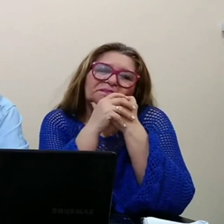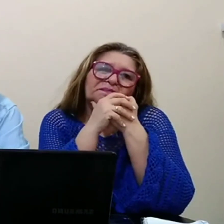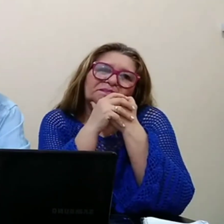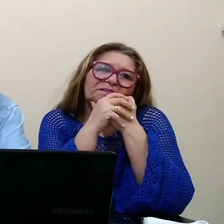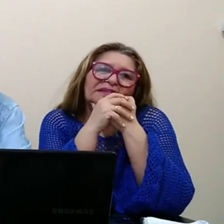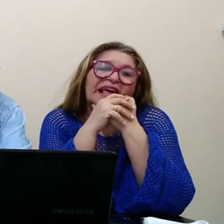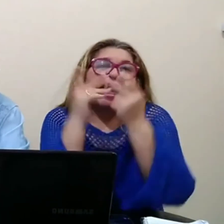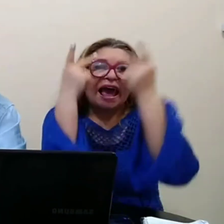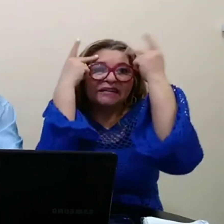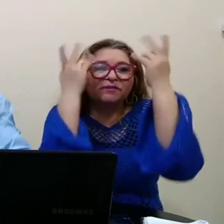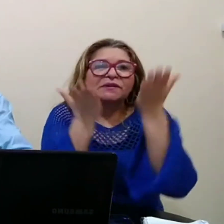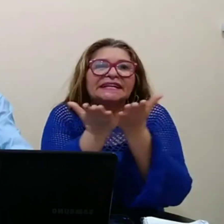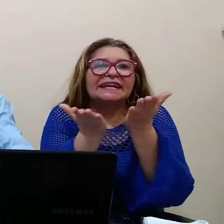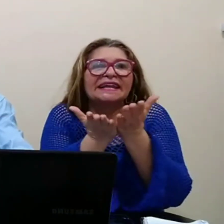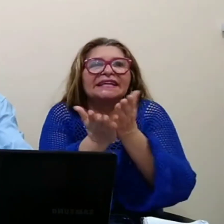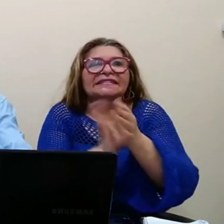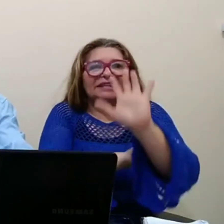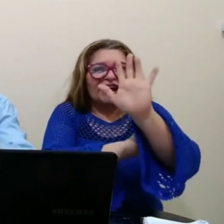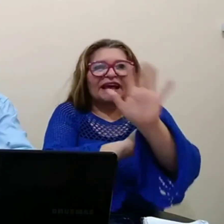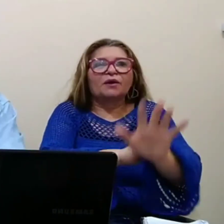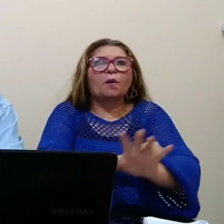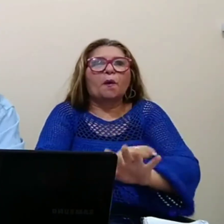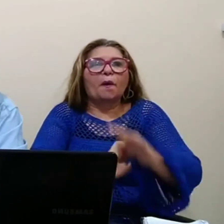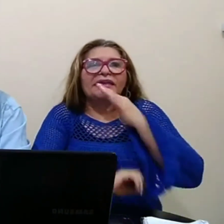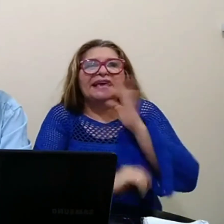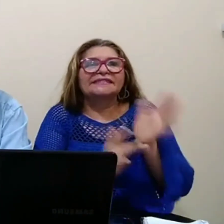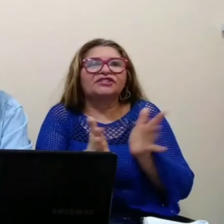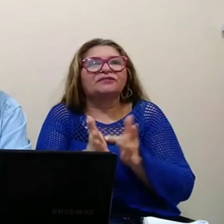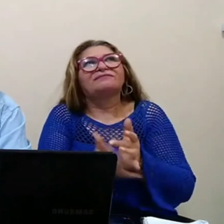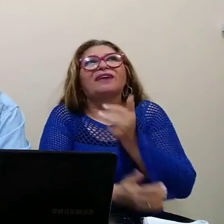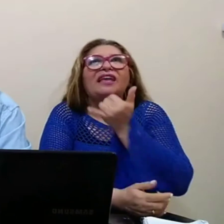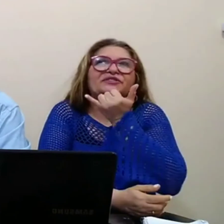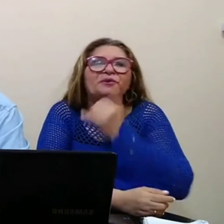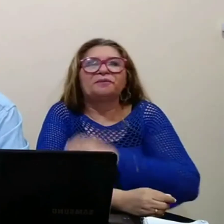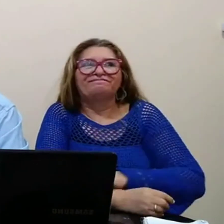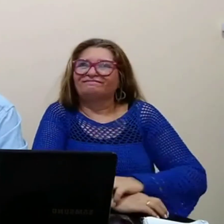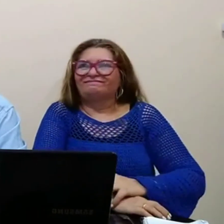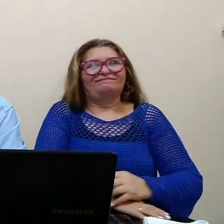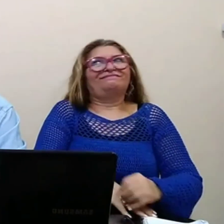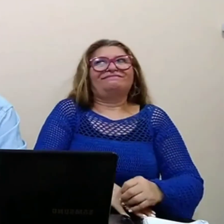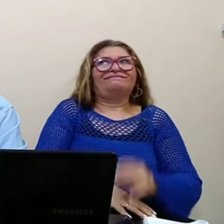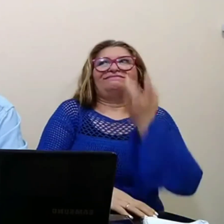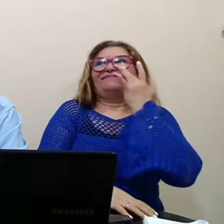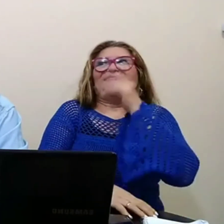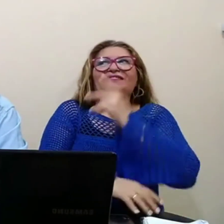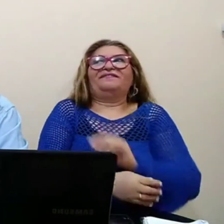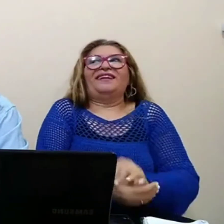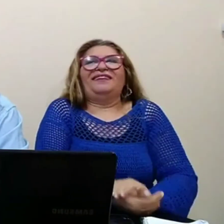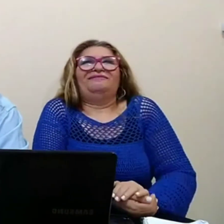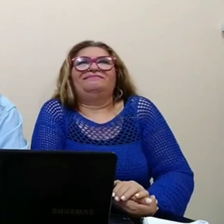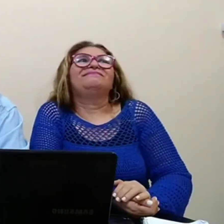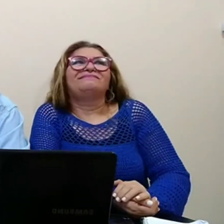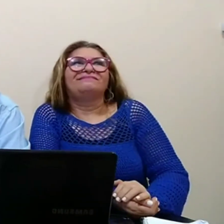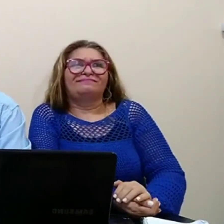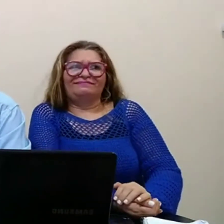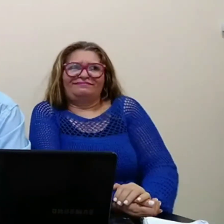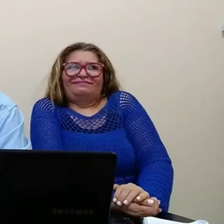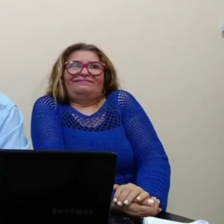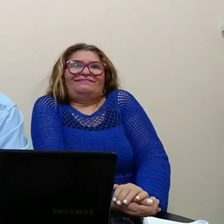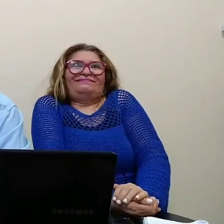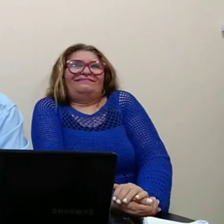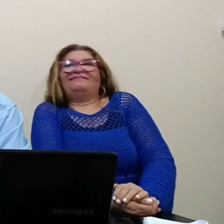os crentes querem botar desculpa, mas eu não sei falar, eu não sei o que eu devo dizer. Acham